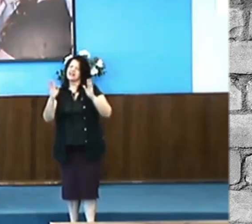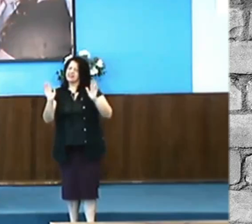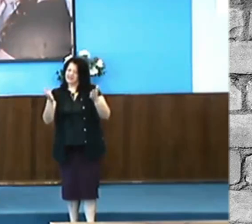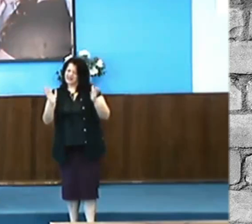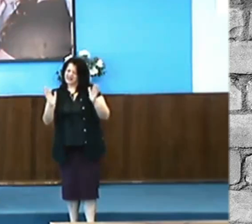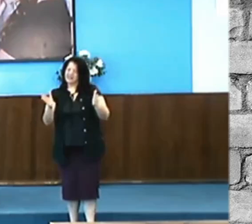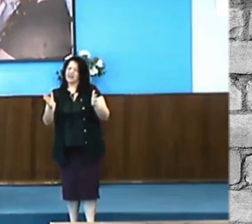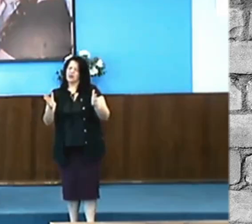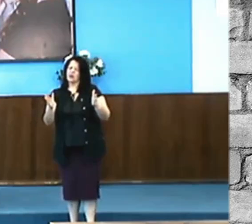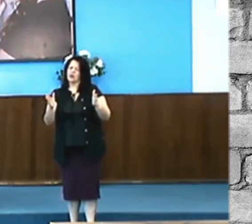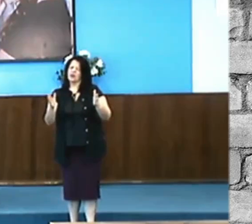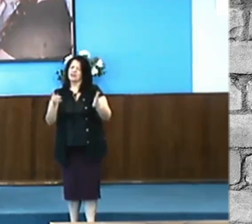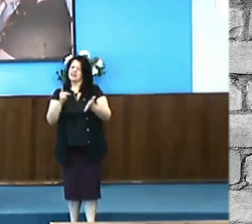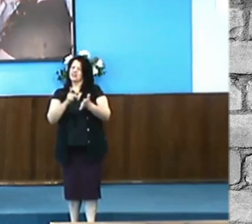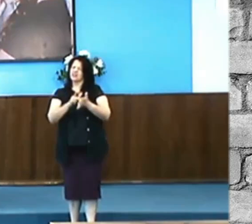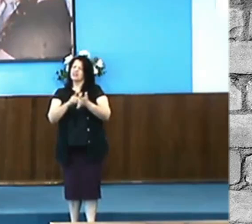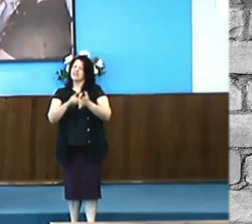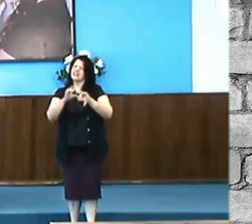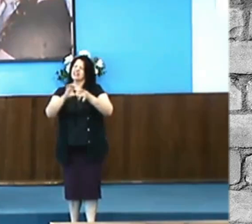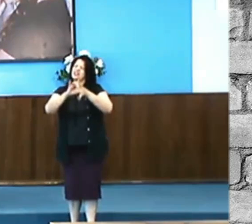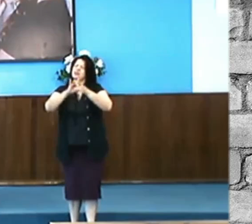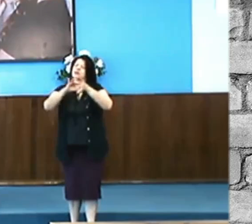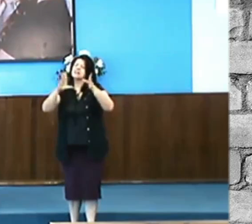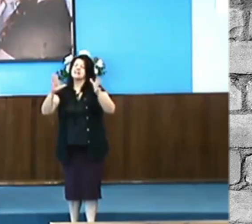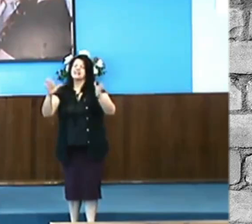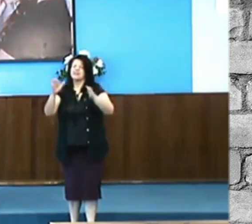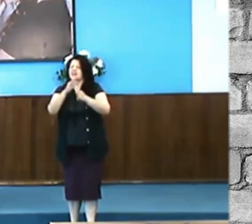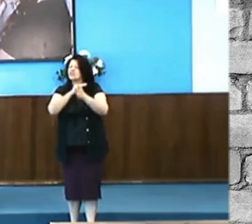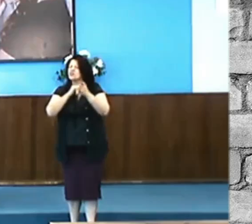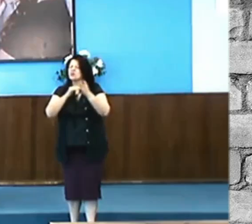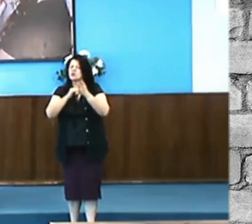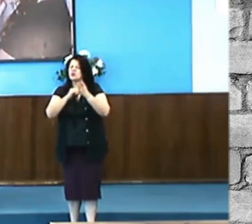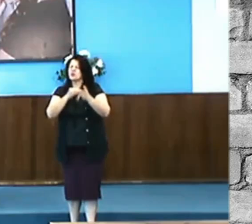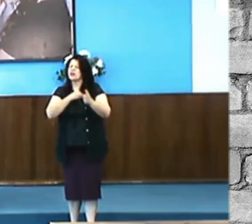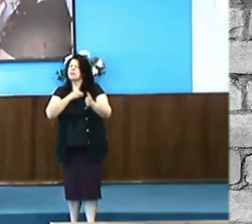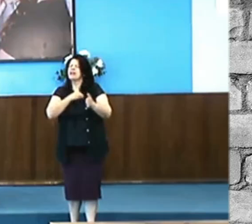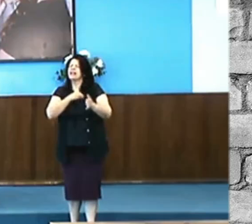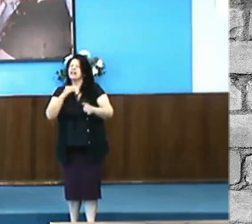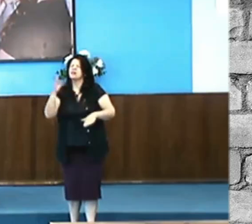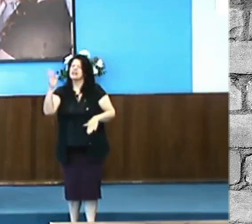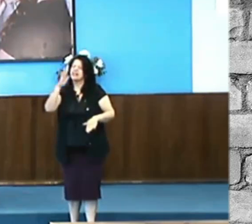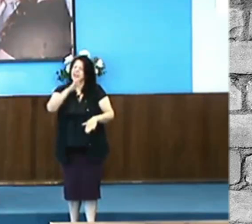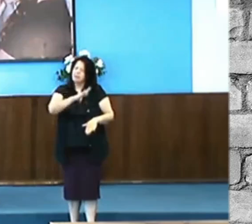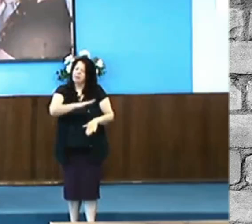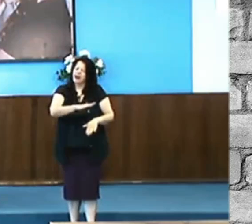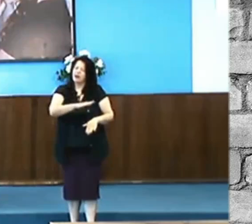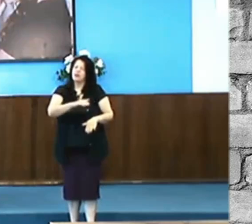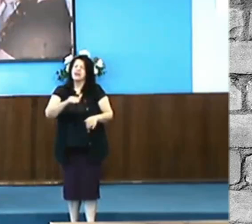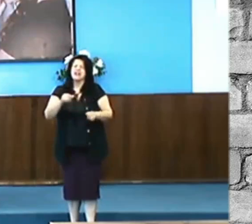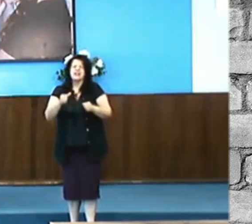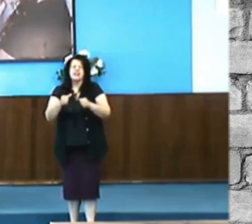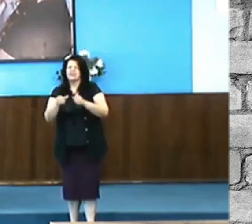nós oportunamente nos livremos daquilo que não presta e aprendamos a nos deleitar no Senhor e no